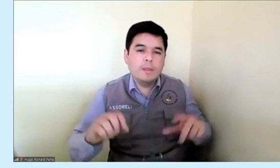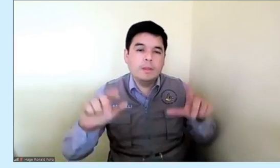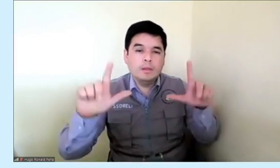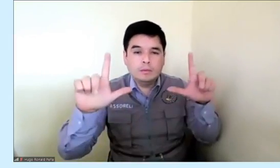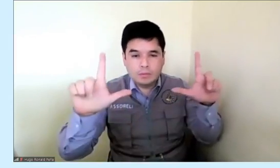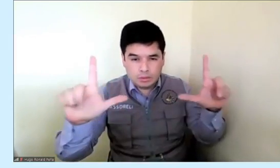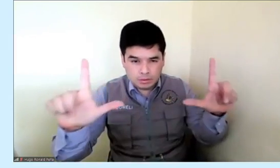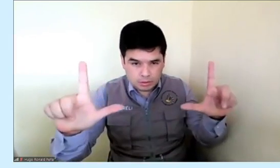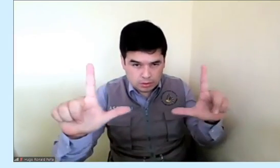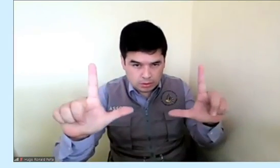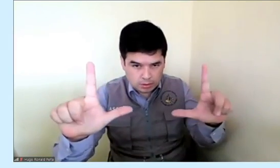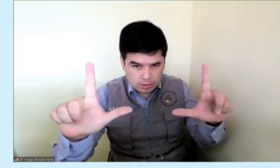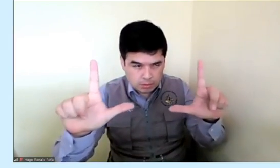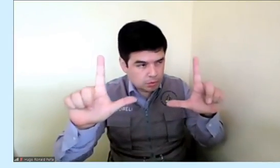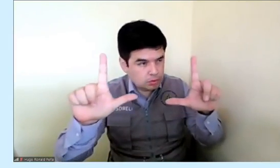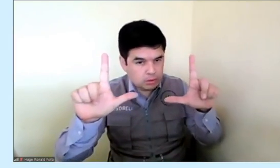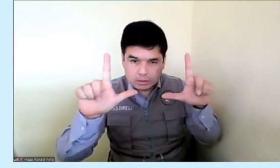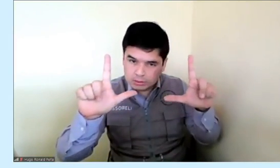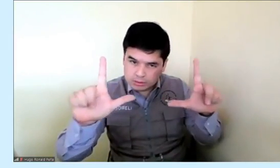Otra pregunta. ¿Cuándo